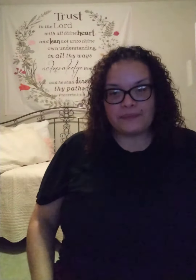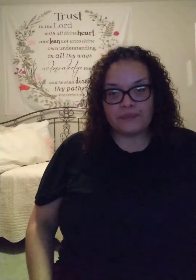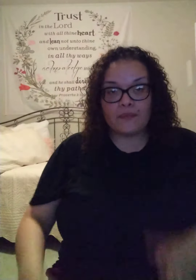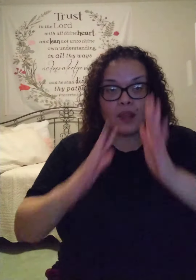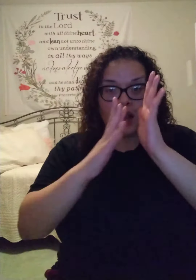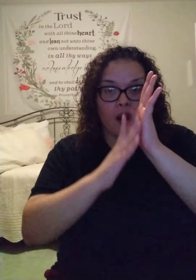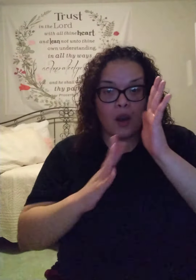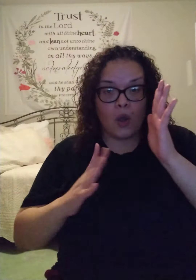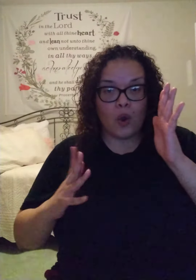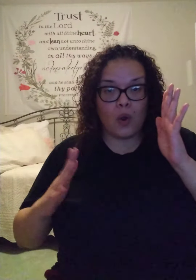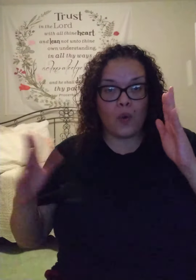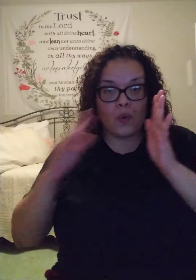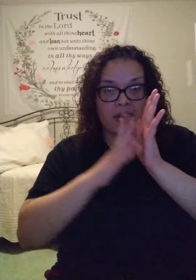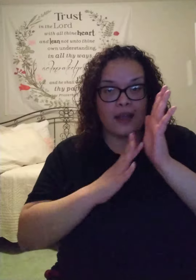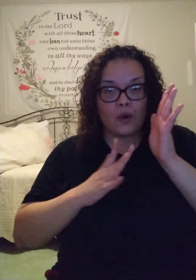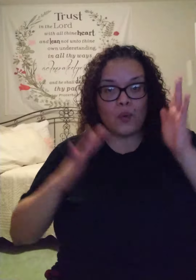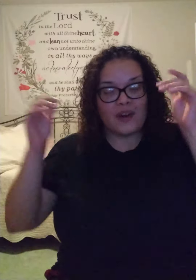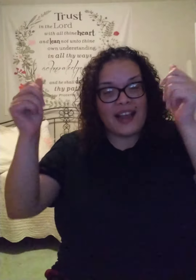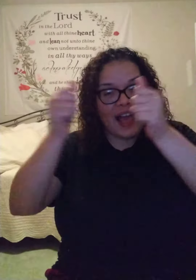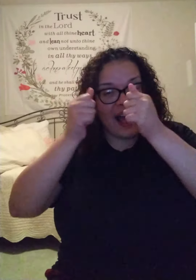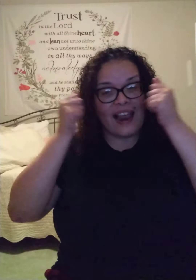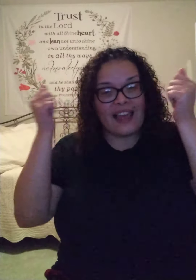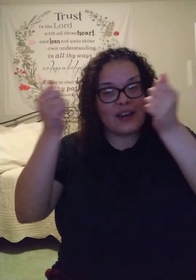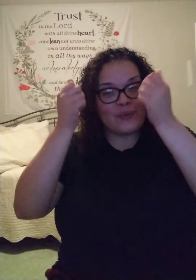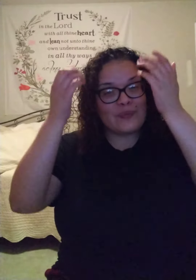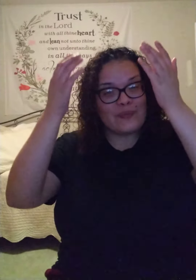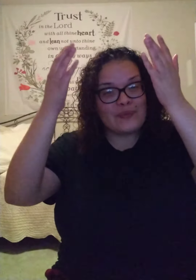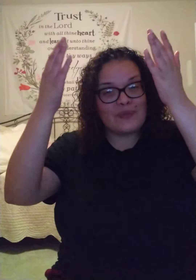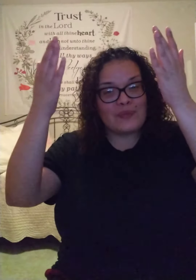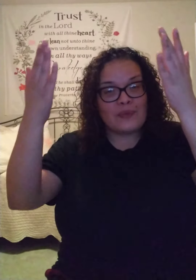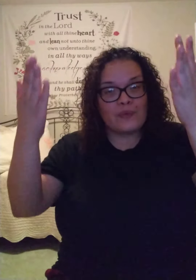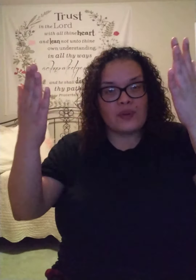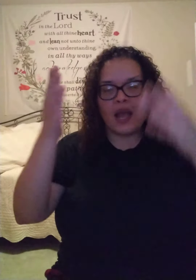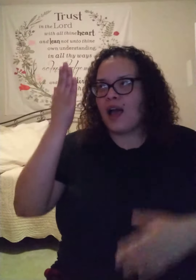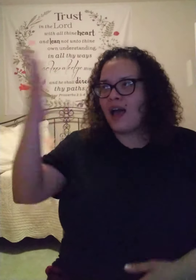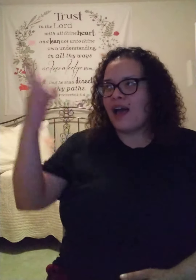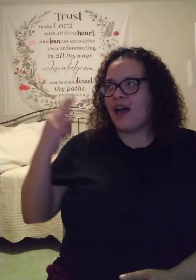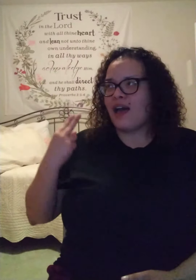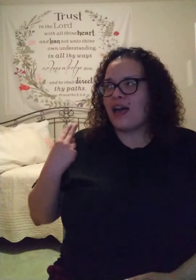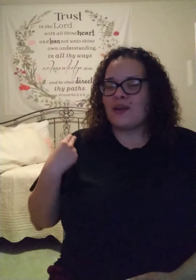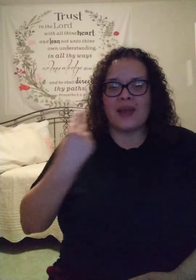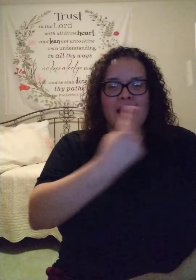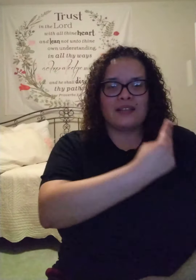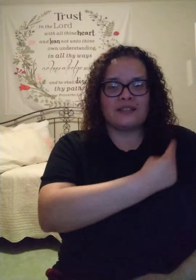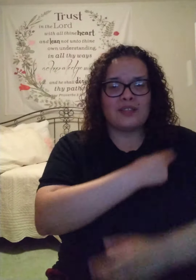a nuestro